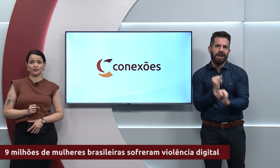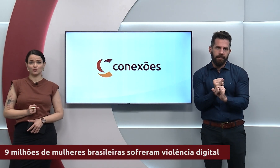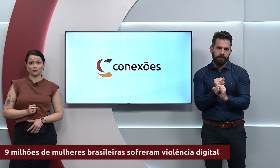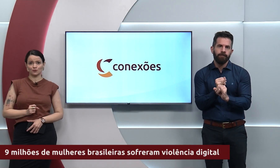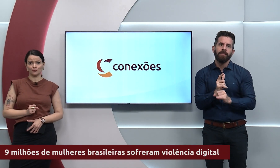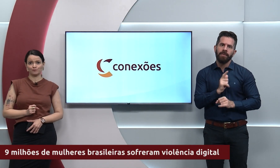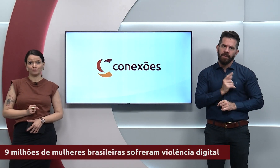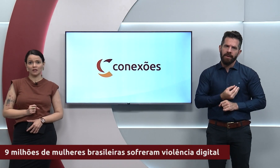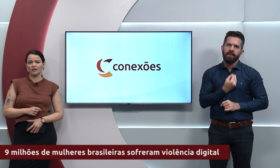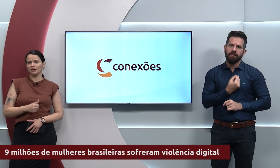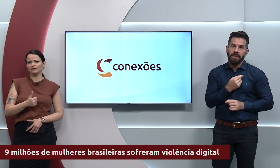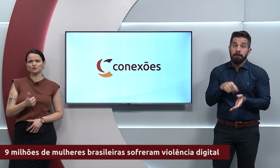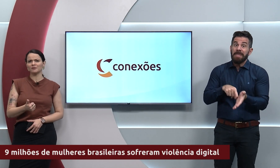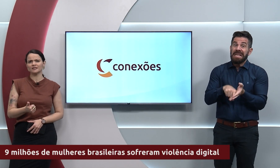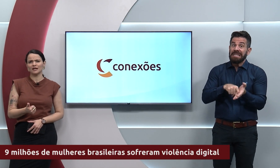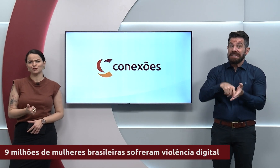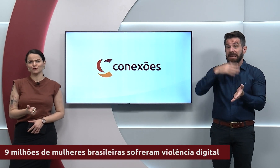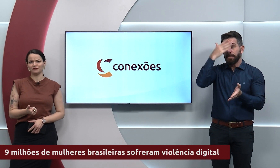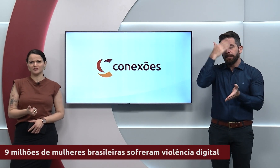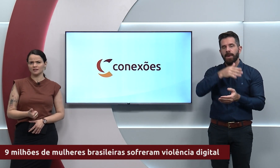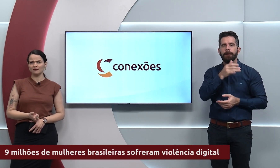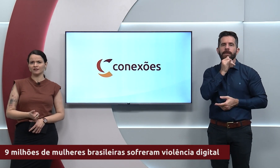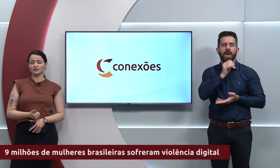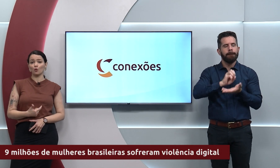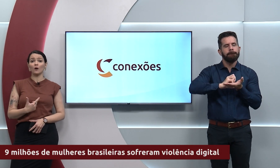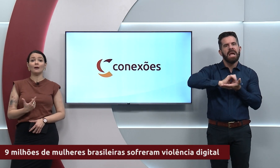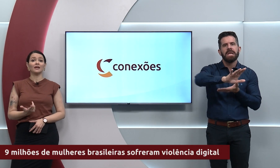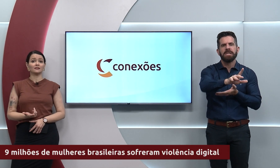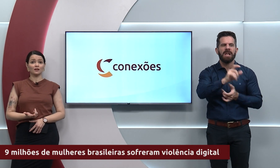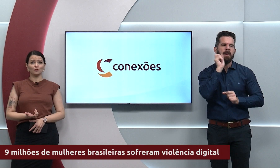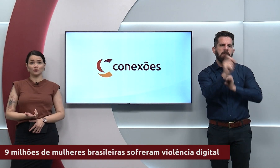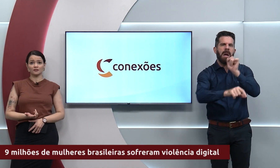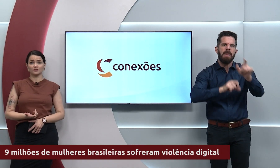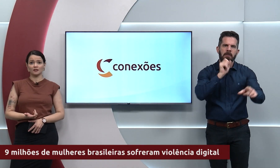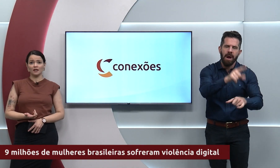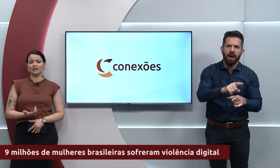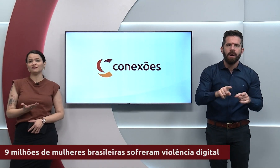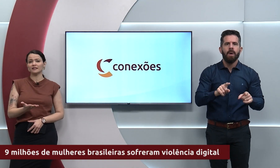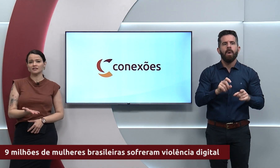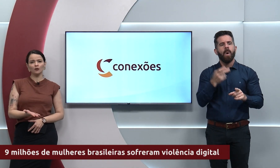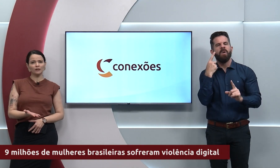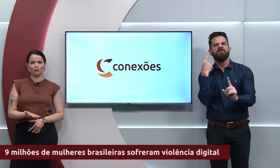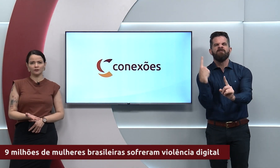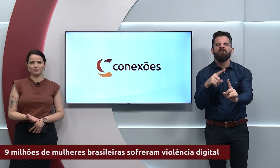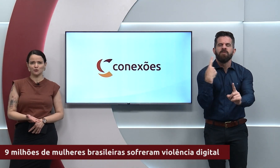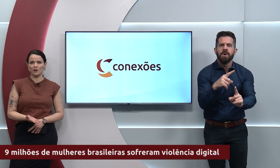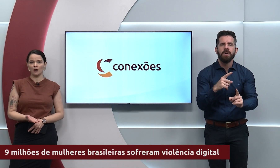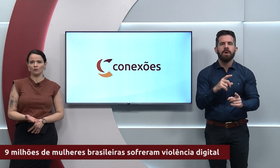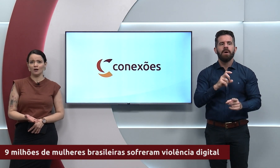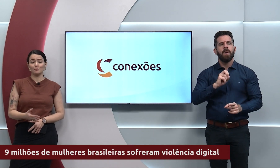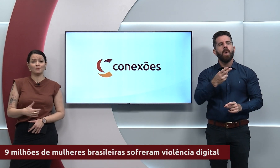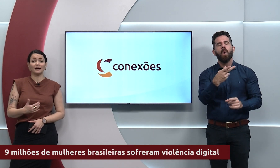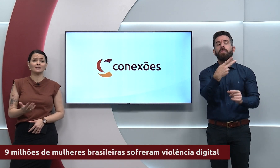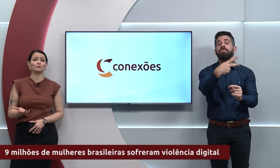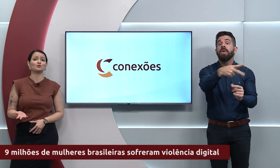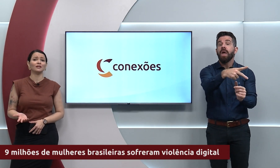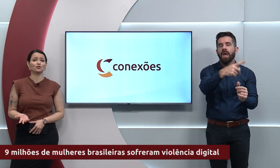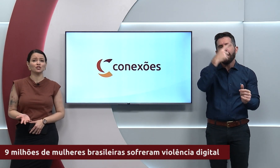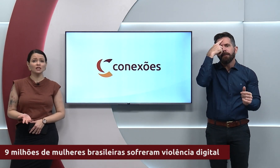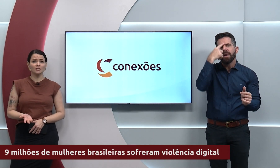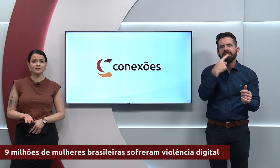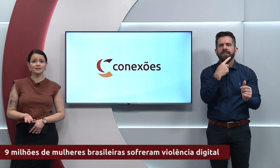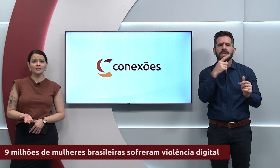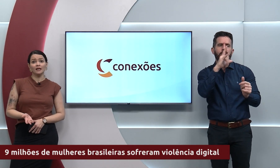com a Nexus. Envio de mensagens ofensivas ou ameaçadoras, invasão da conta pessoal, propagação